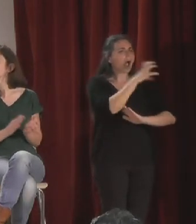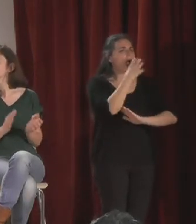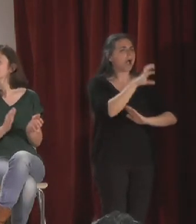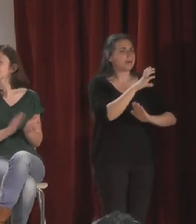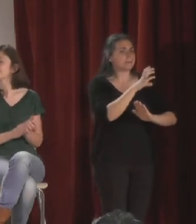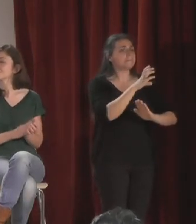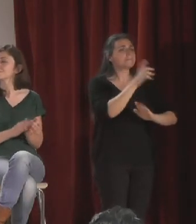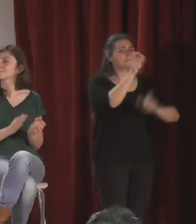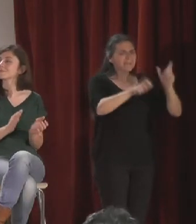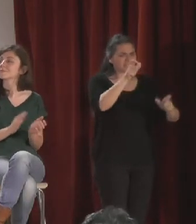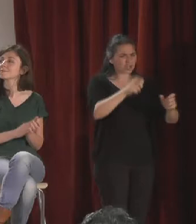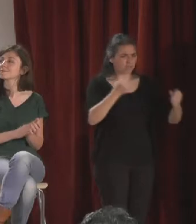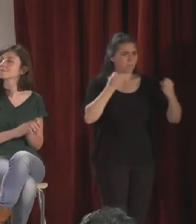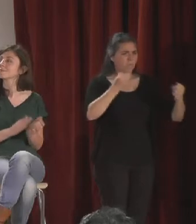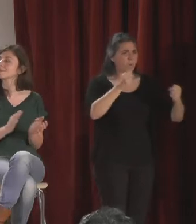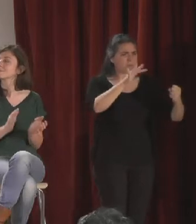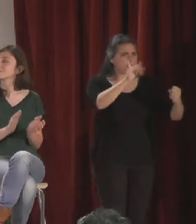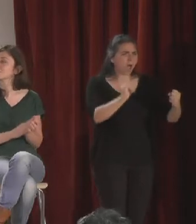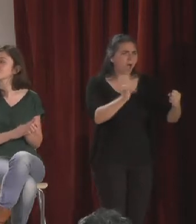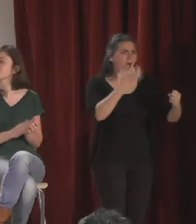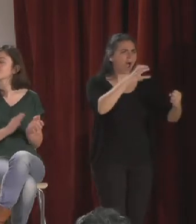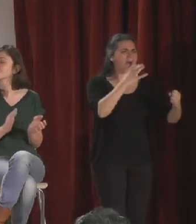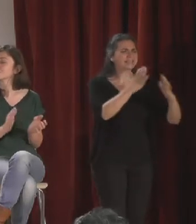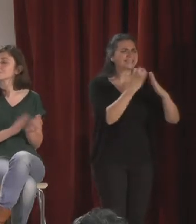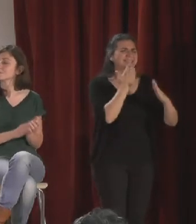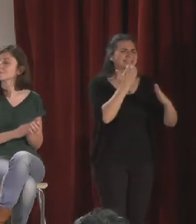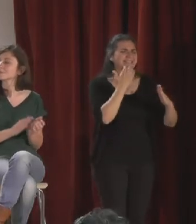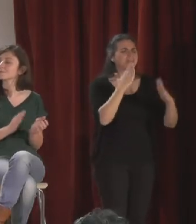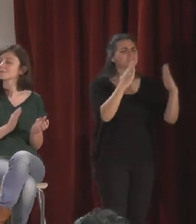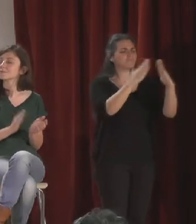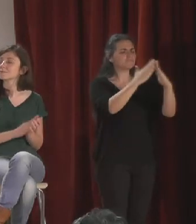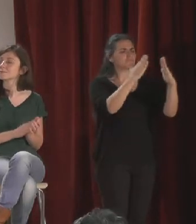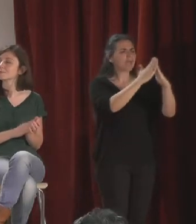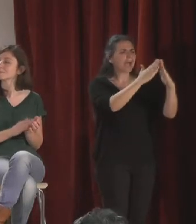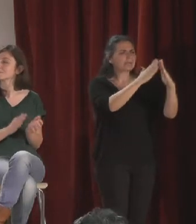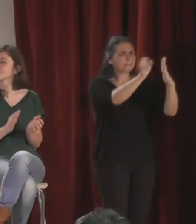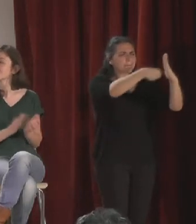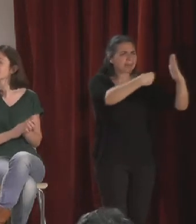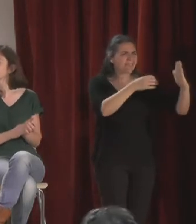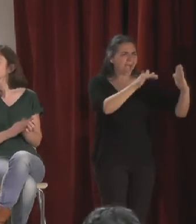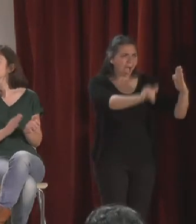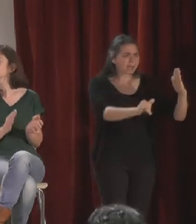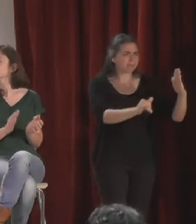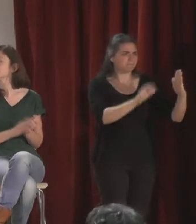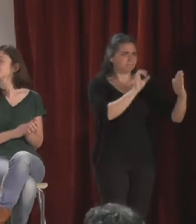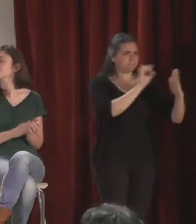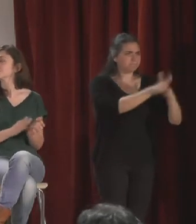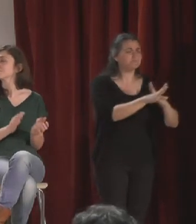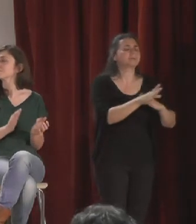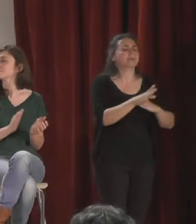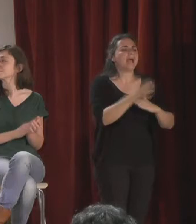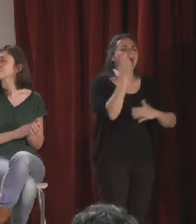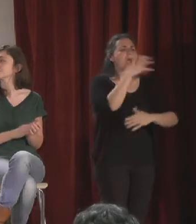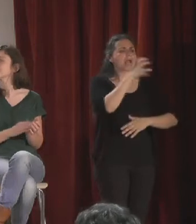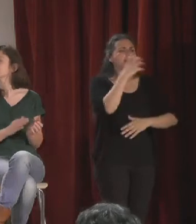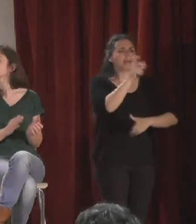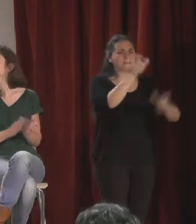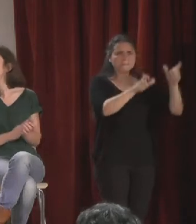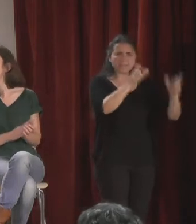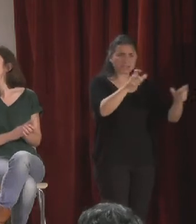los poderosos mientras haya un desahucio más, y gritarles a